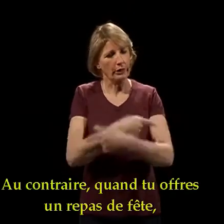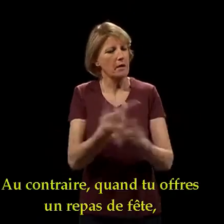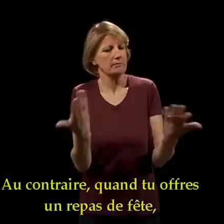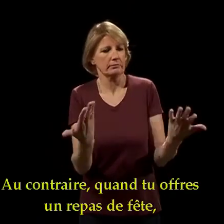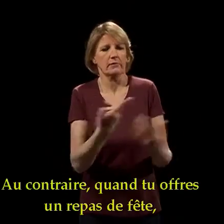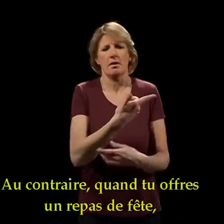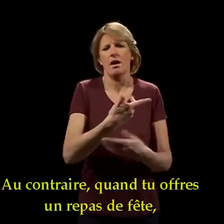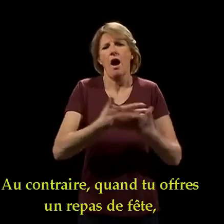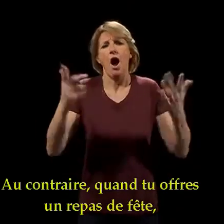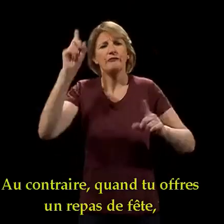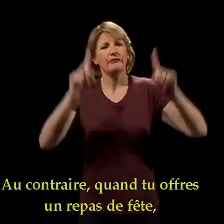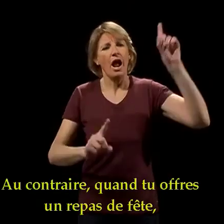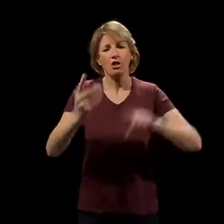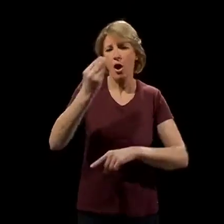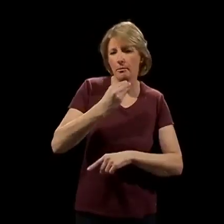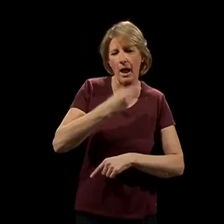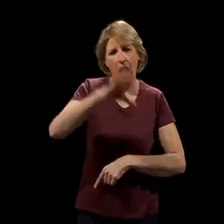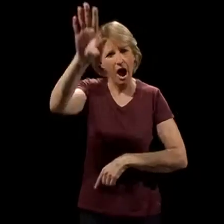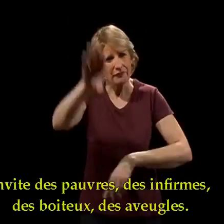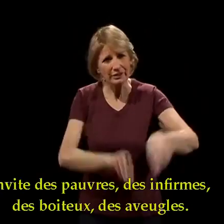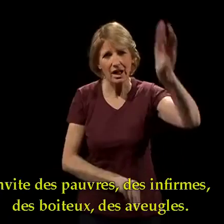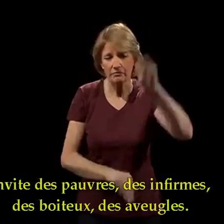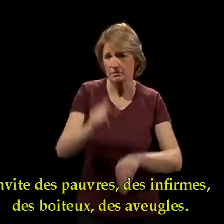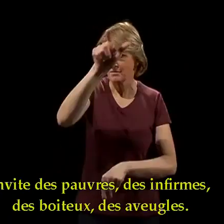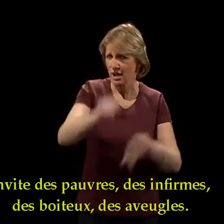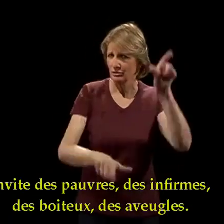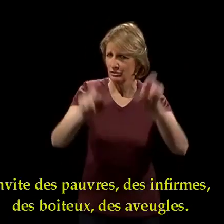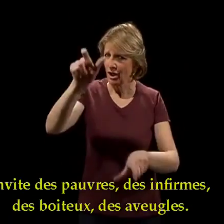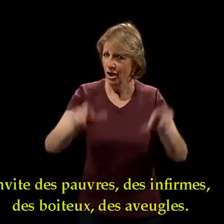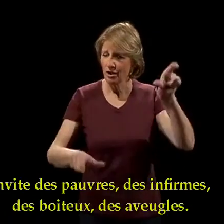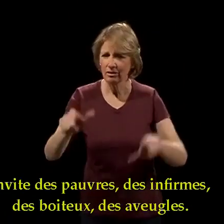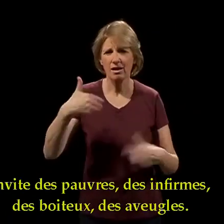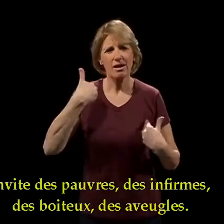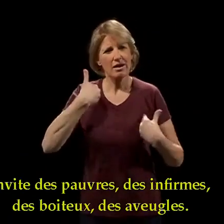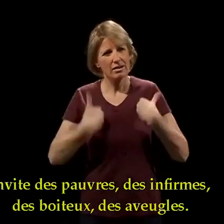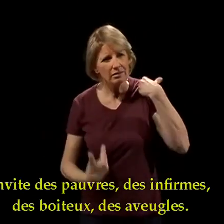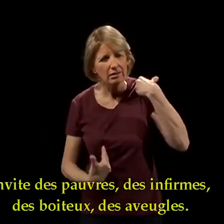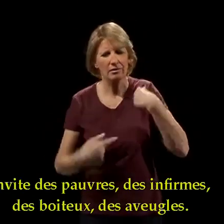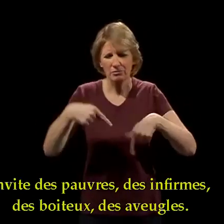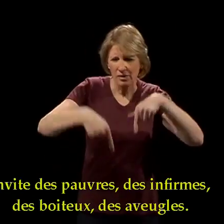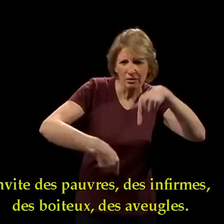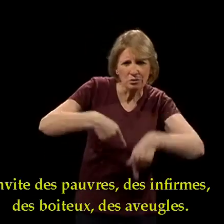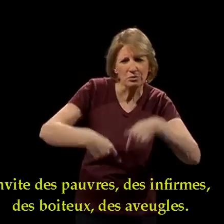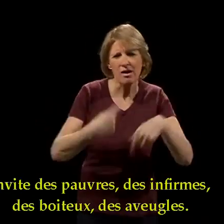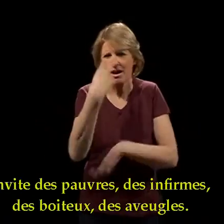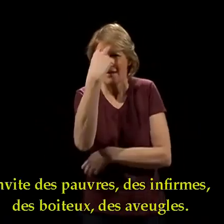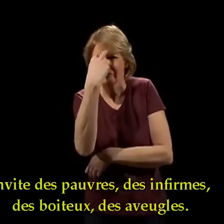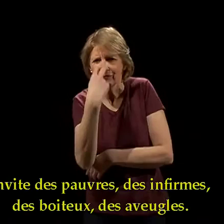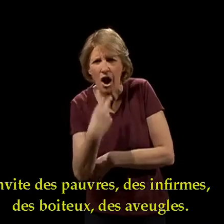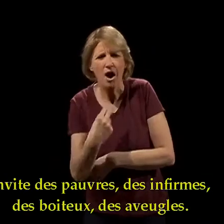ce que tu as fait pour eux. Au contraire, quand tu offres un repas de fête, invite des pauvres, des infirmes, des boiteux,